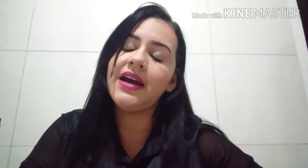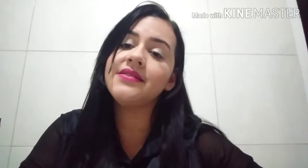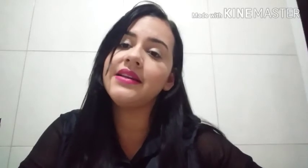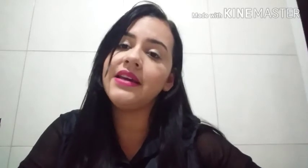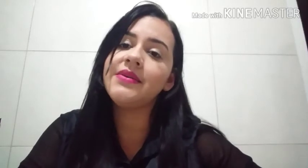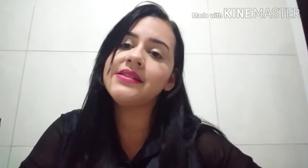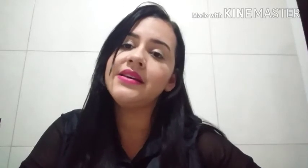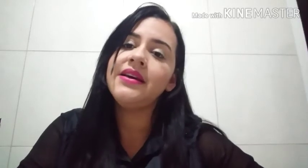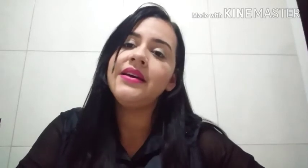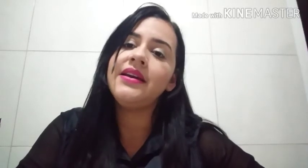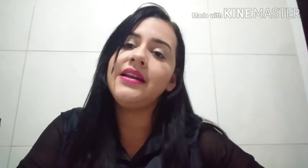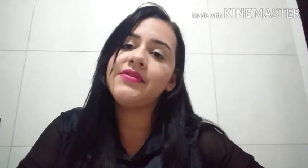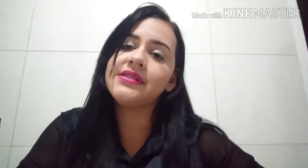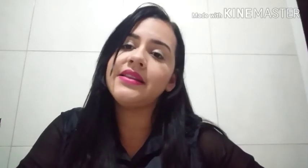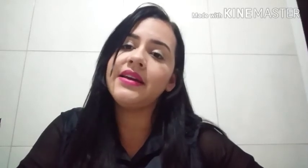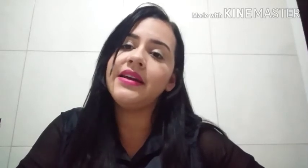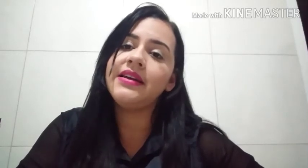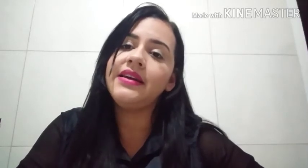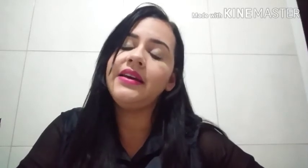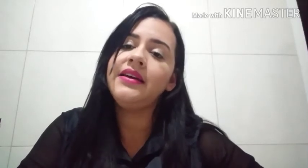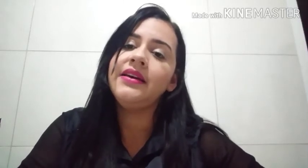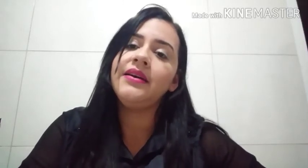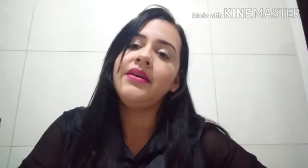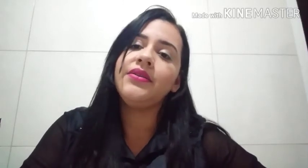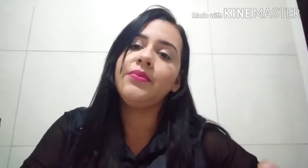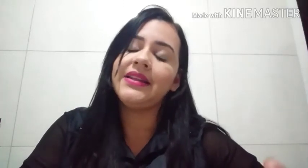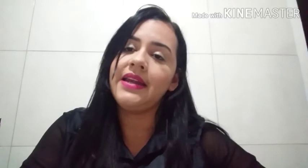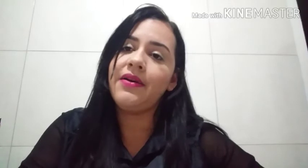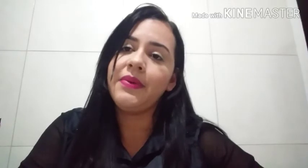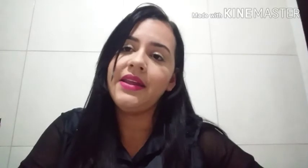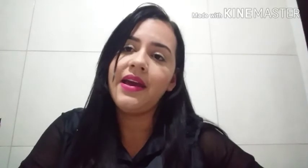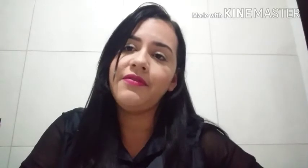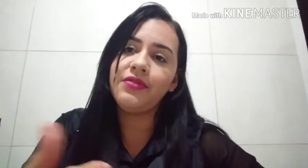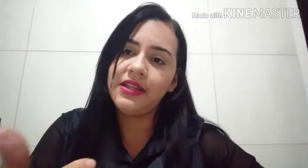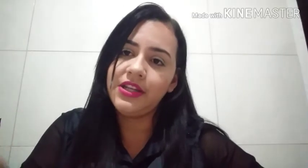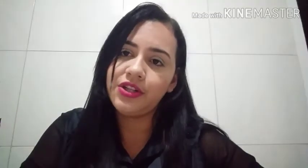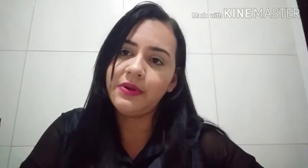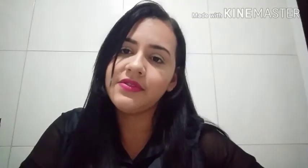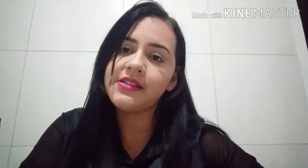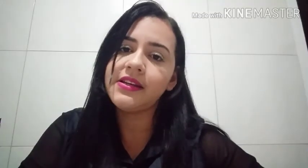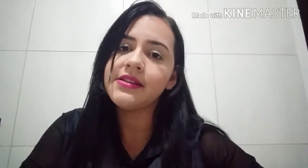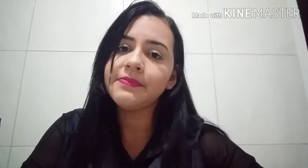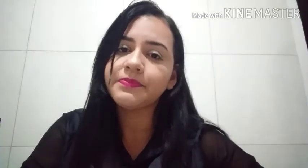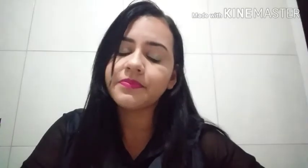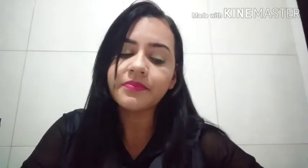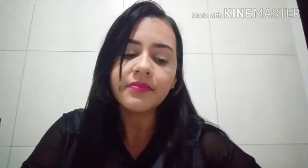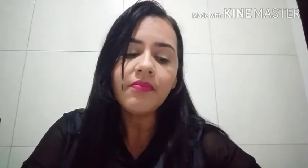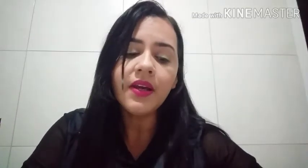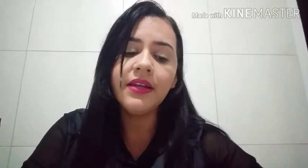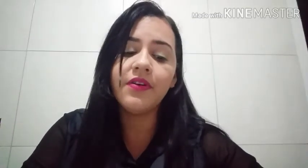Adaptados em Libras e livros que tem aí. Eu tenho um material em PDF, eu vou estar deixando para vocês. E